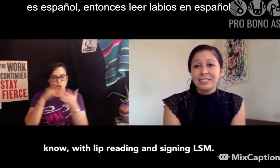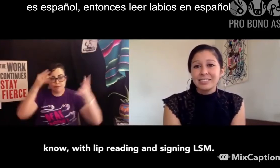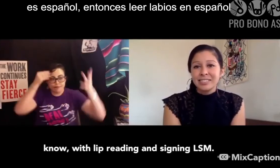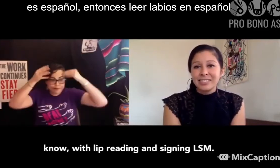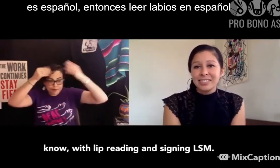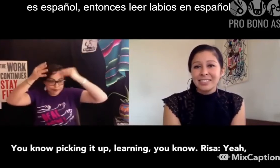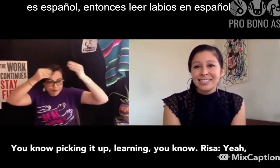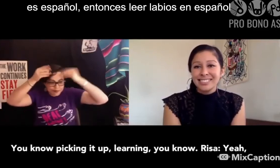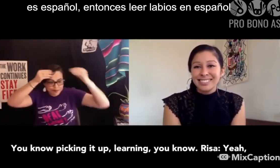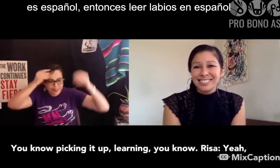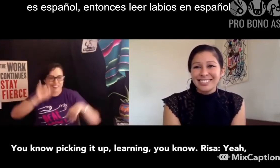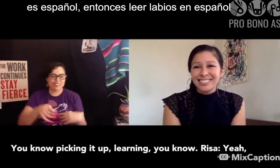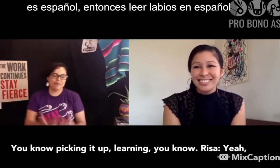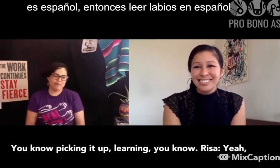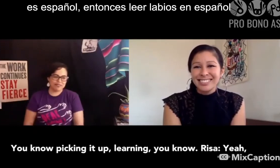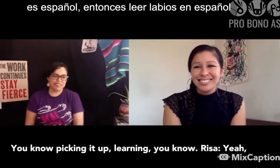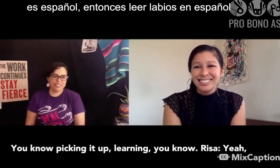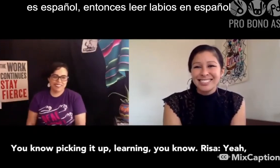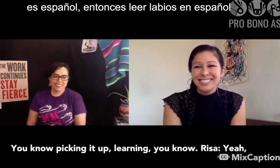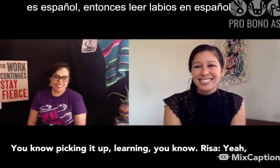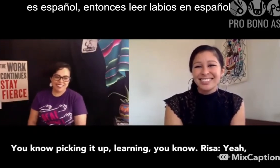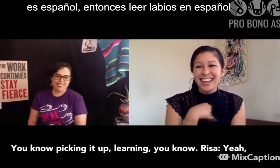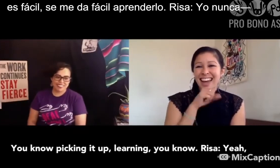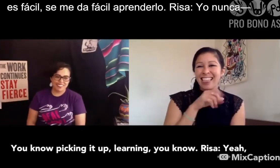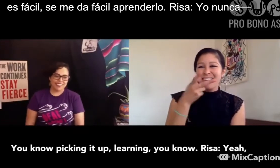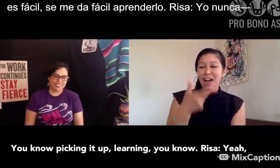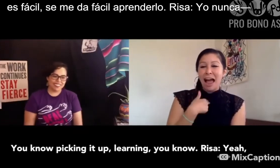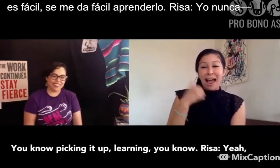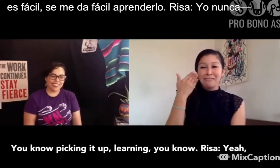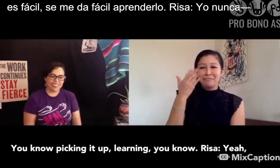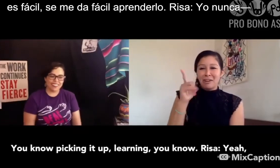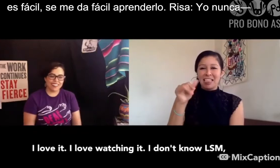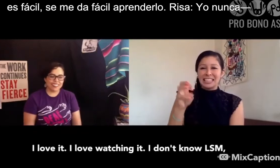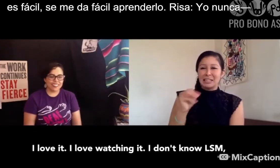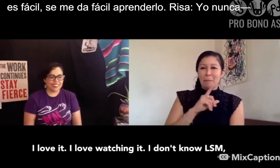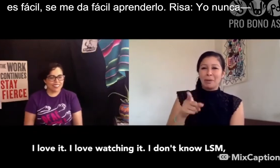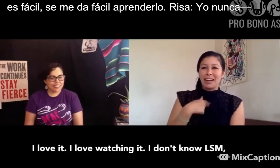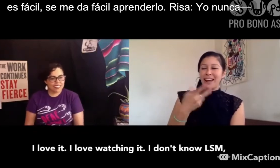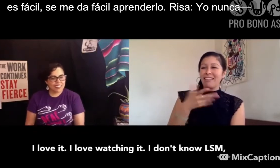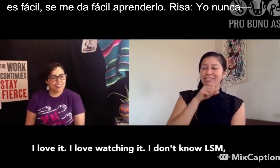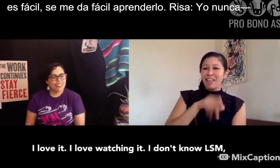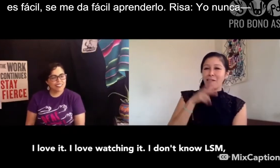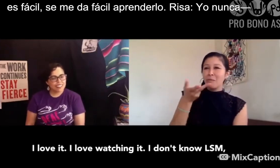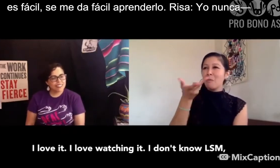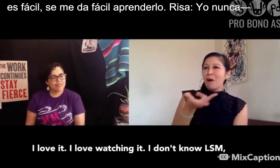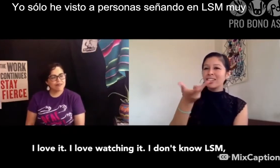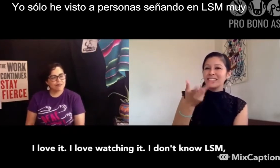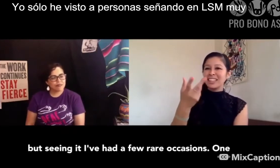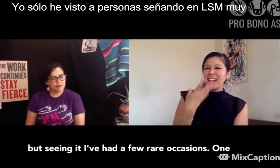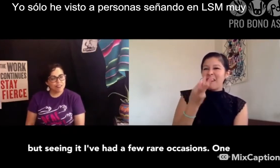español, entonces el leer labios en español es fácil, se me da fácil aprenderlo.